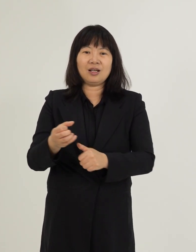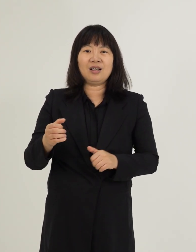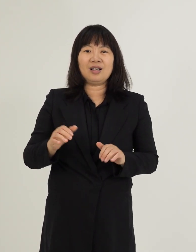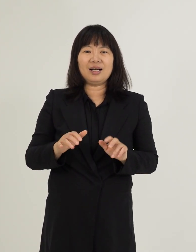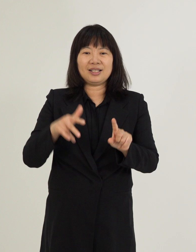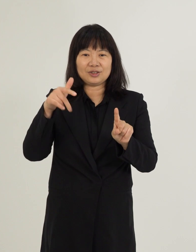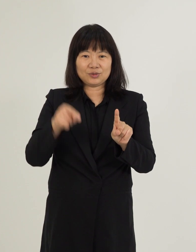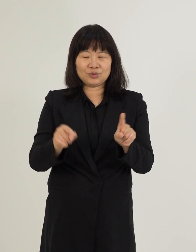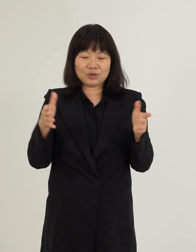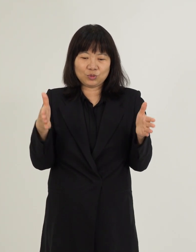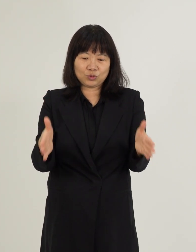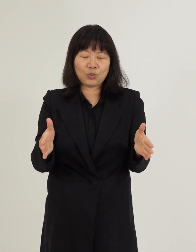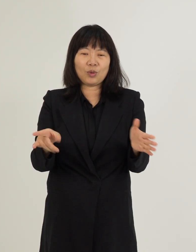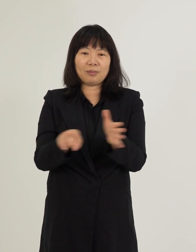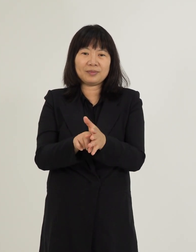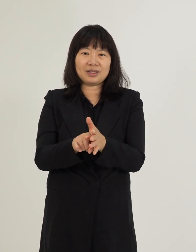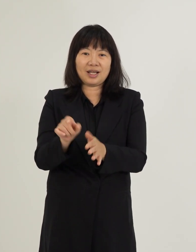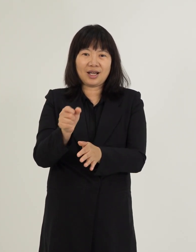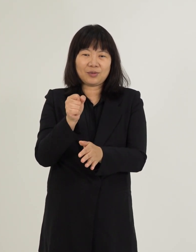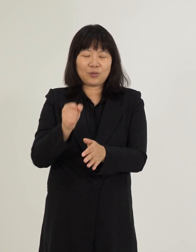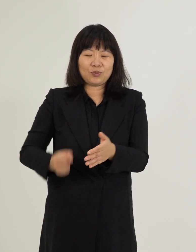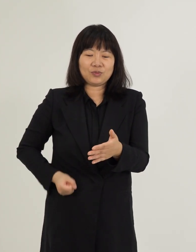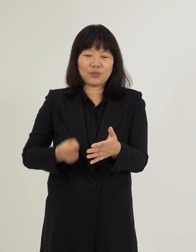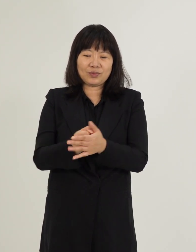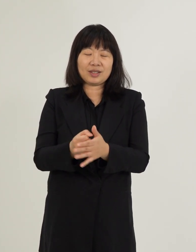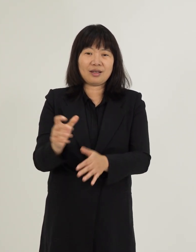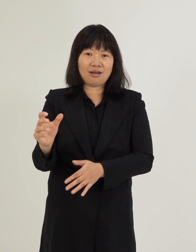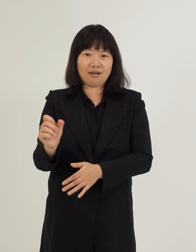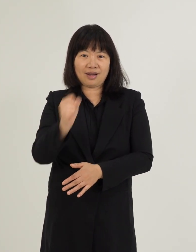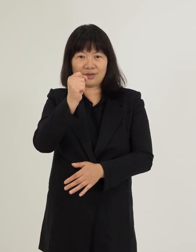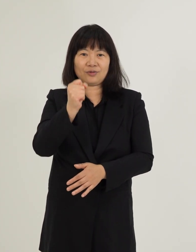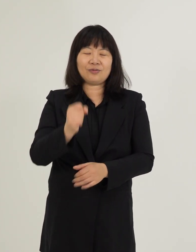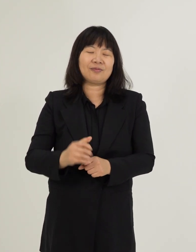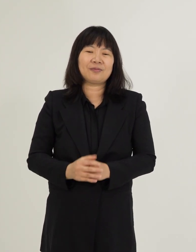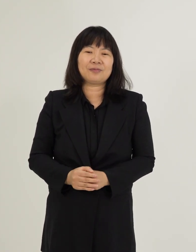주도 믿음을 가지고 용기를 가지고